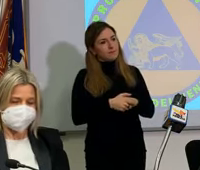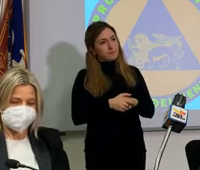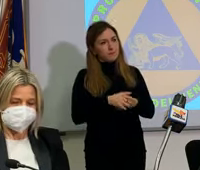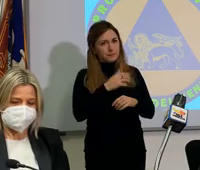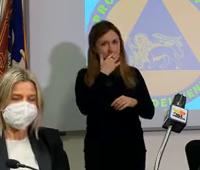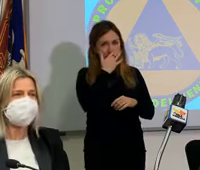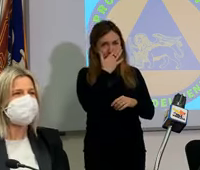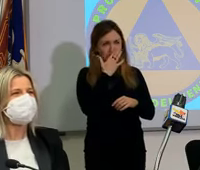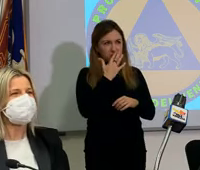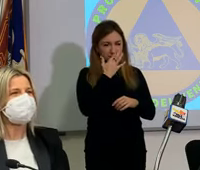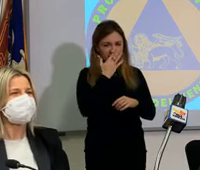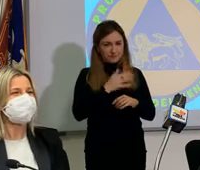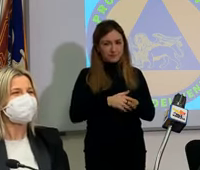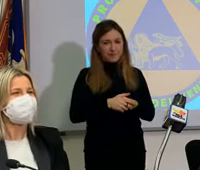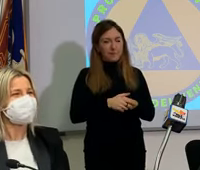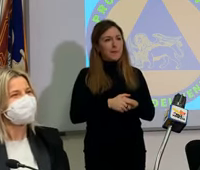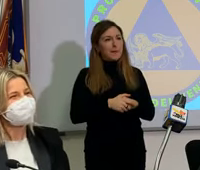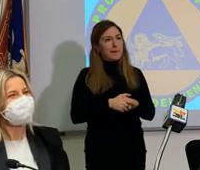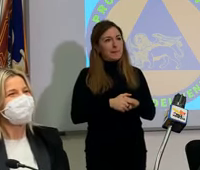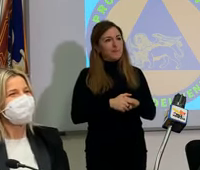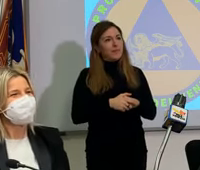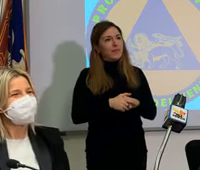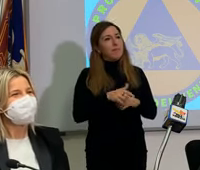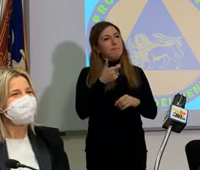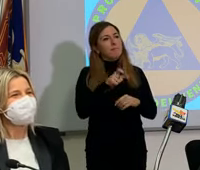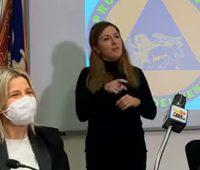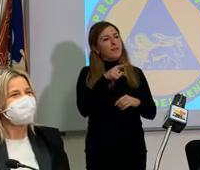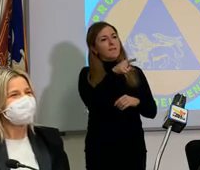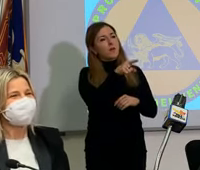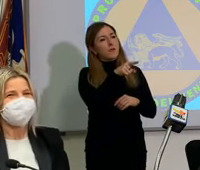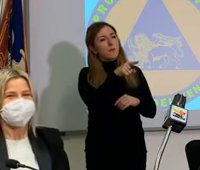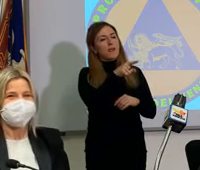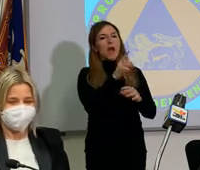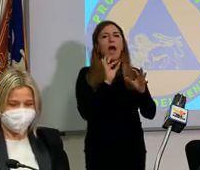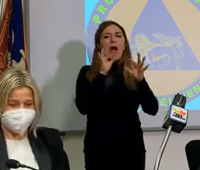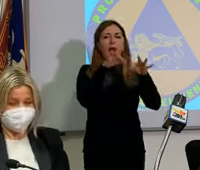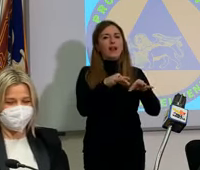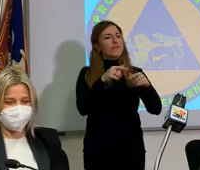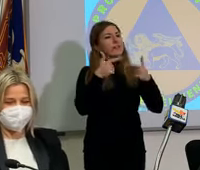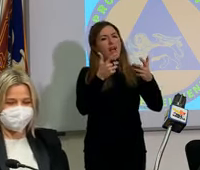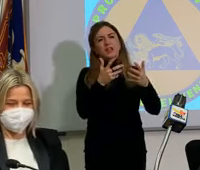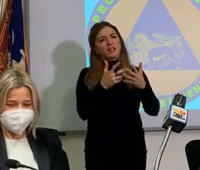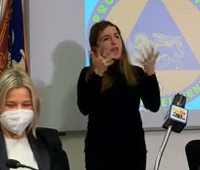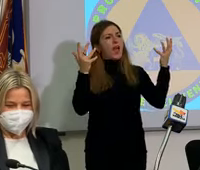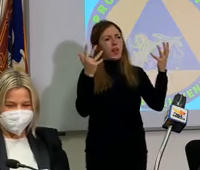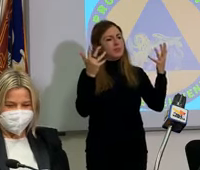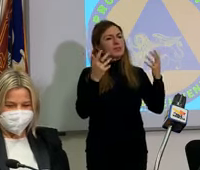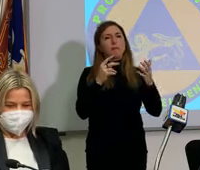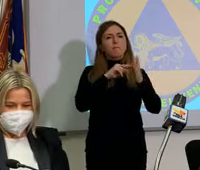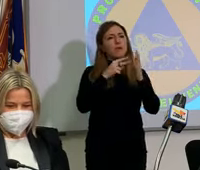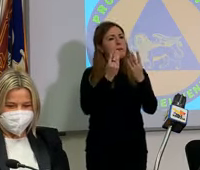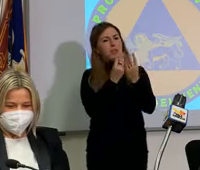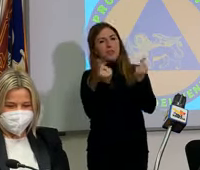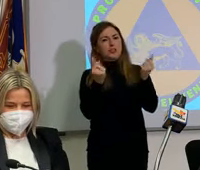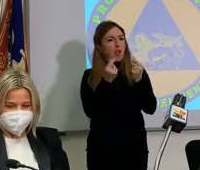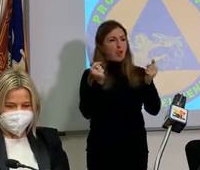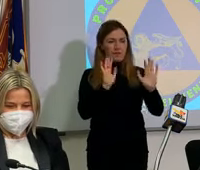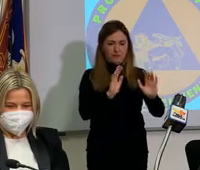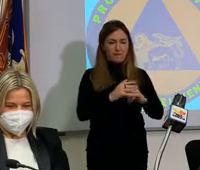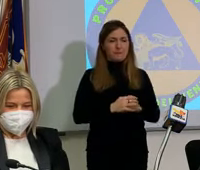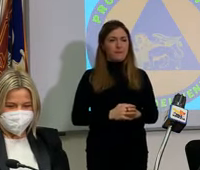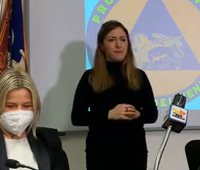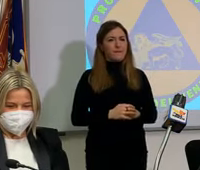chiedo le chiedo perché lui arriva eri un marines è uno per risolvere problemi un ardito tuttavia